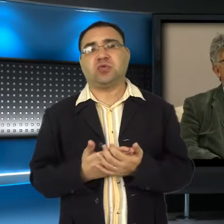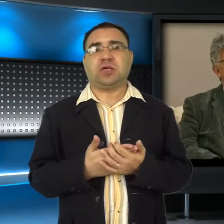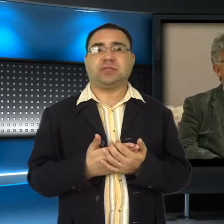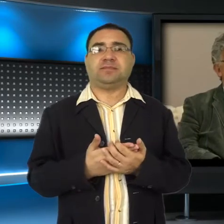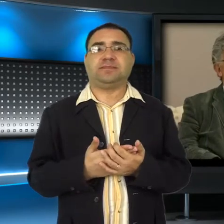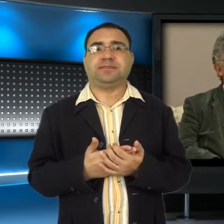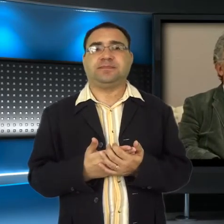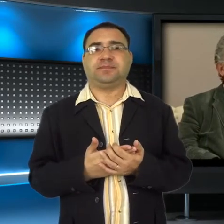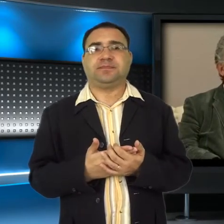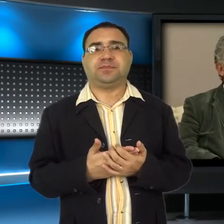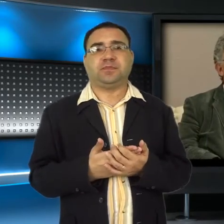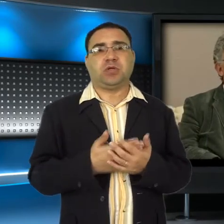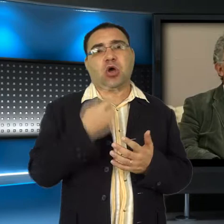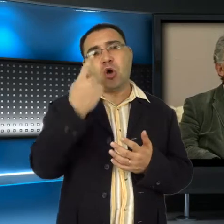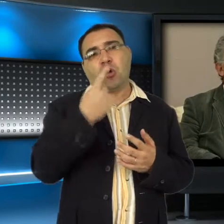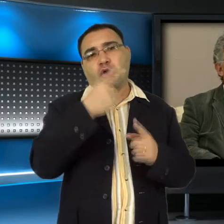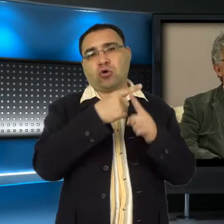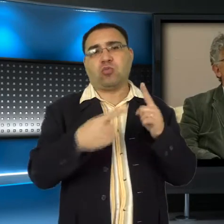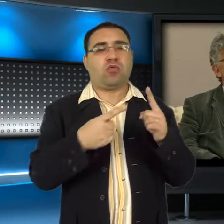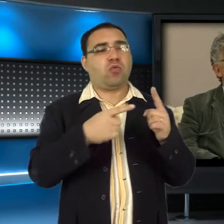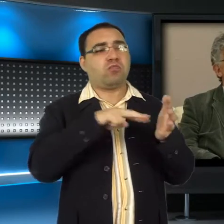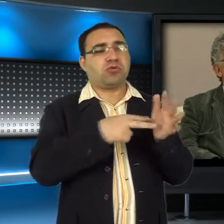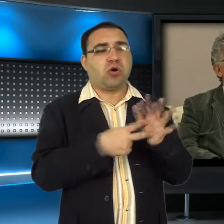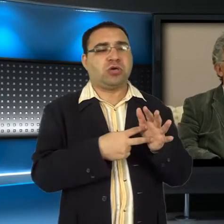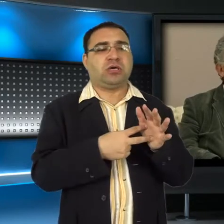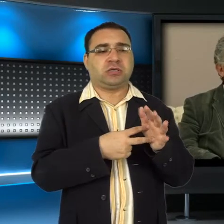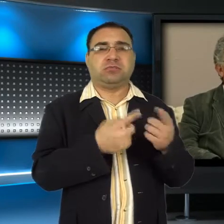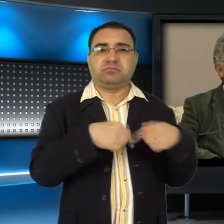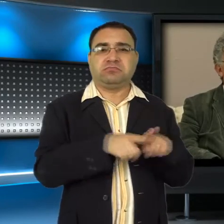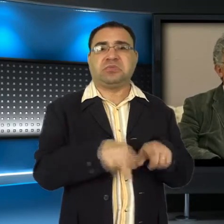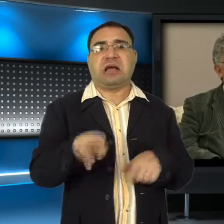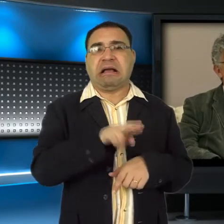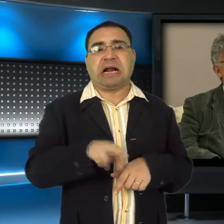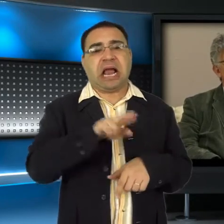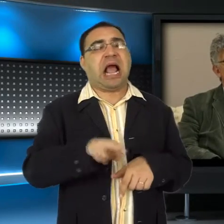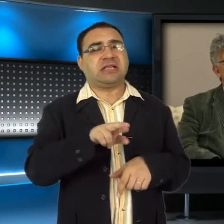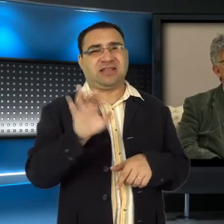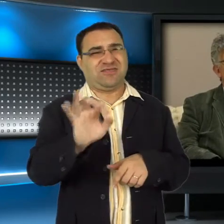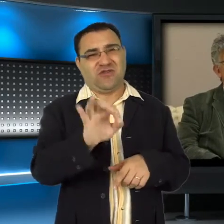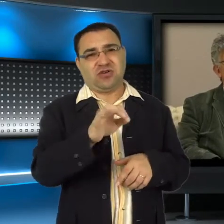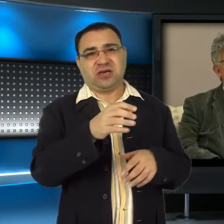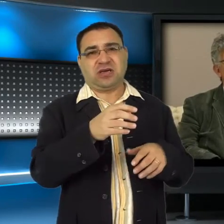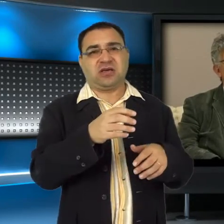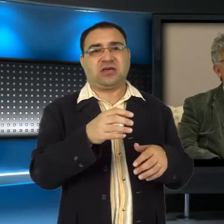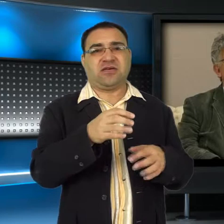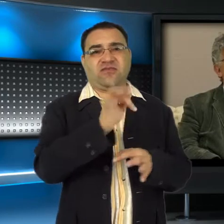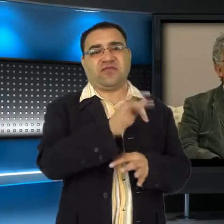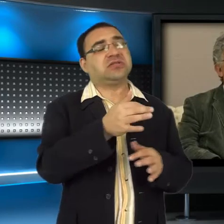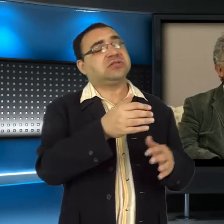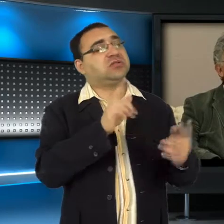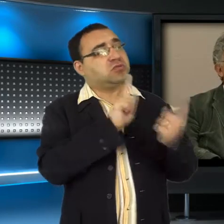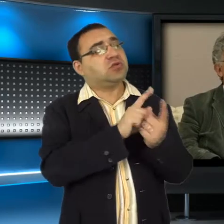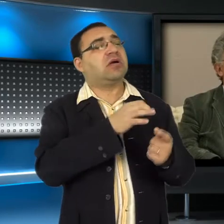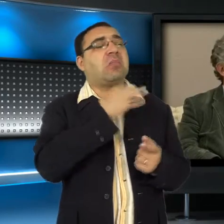że po półtora roku pracy nad danym projektem radni chcą się spotkać i omówić, jak